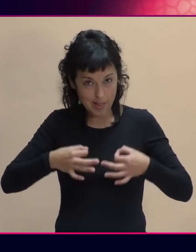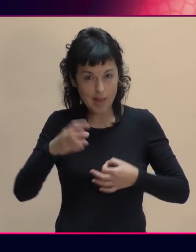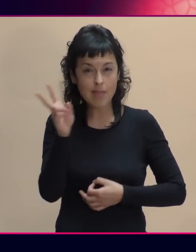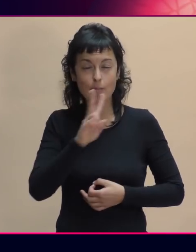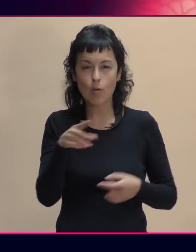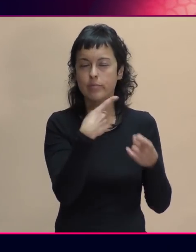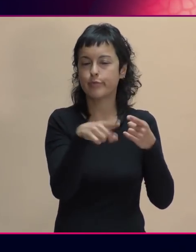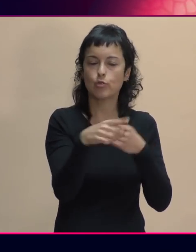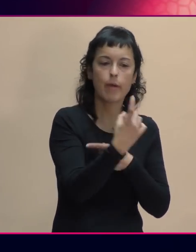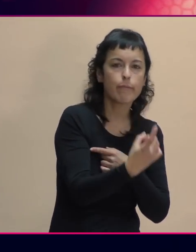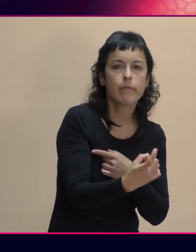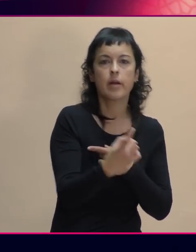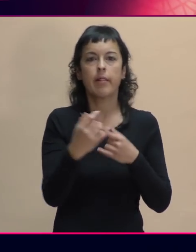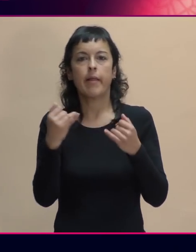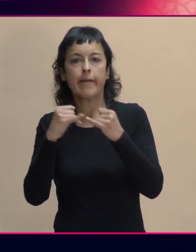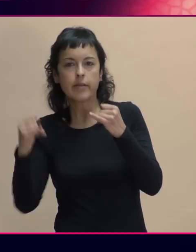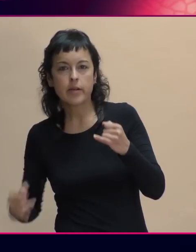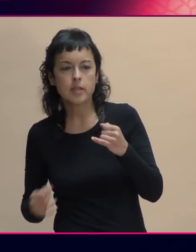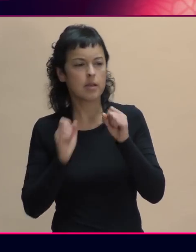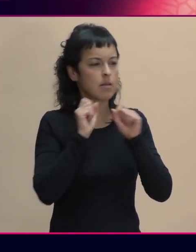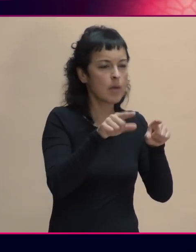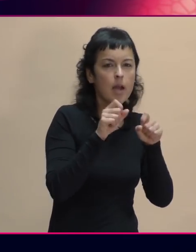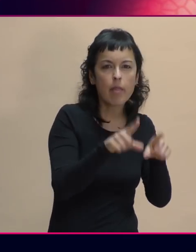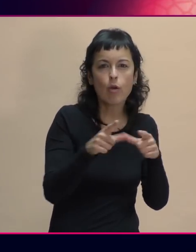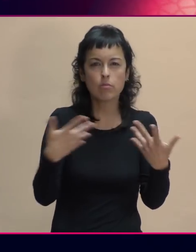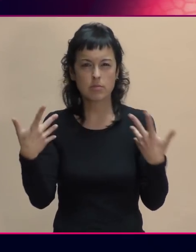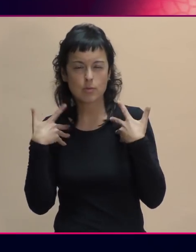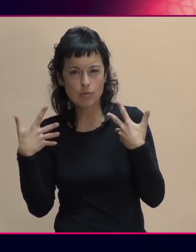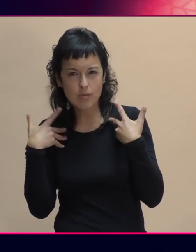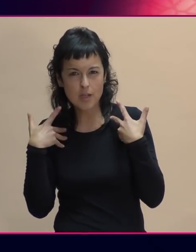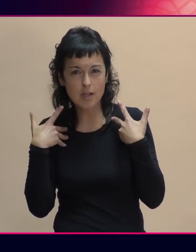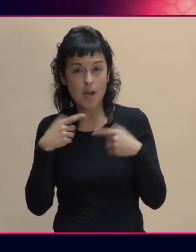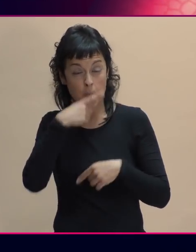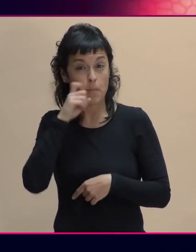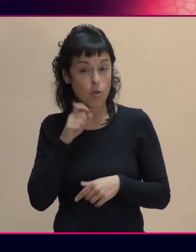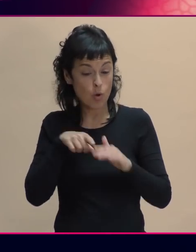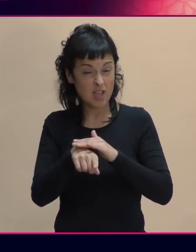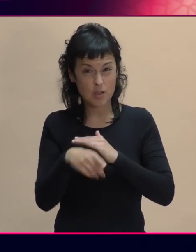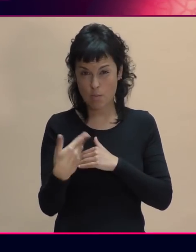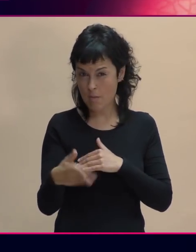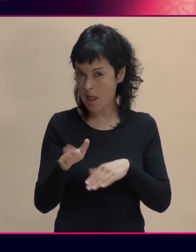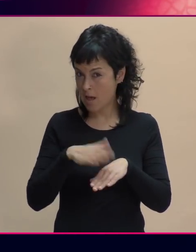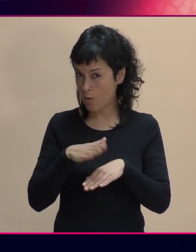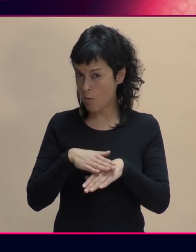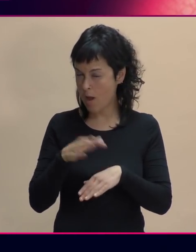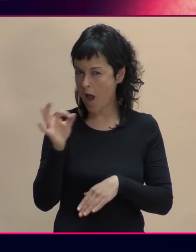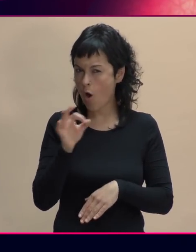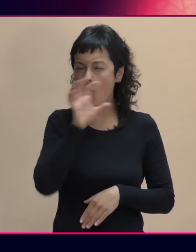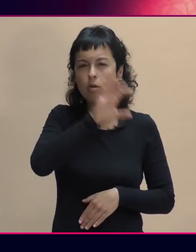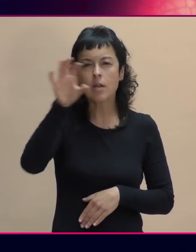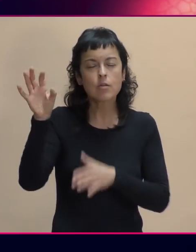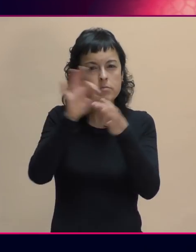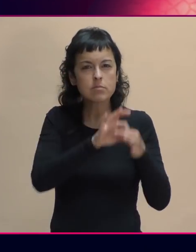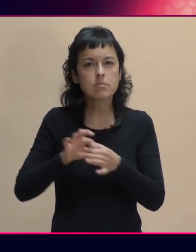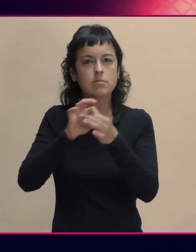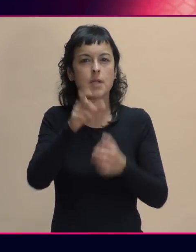que la escasez la crisis la emigración y el sufrimiento del pueblo venezolano se deben a una mala gestión de Nicolás